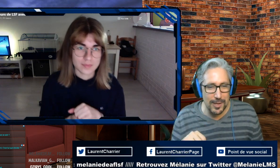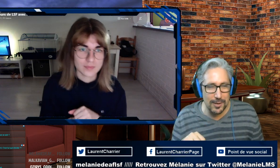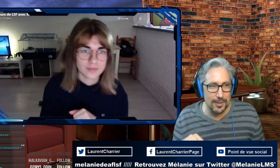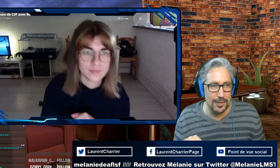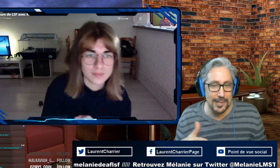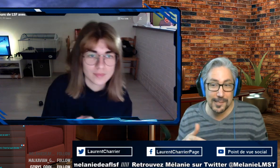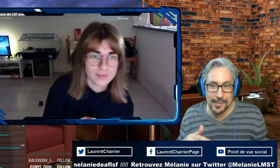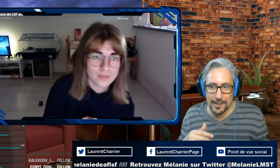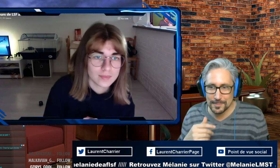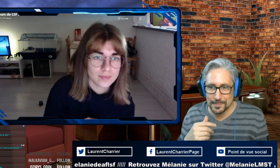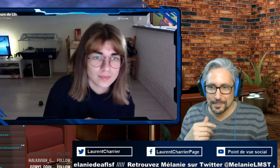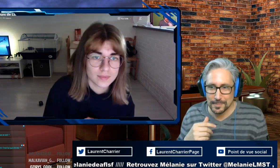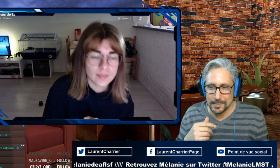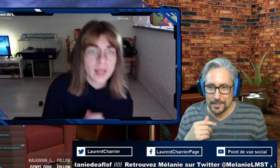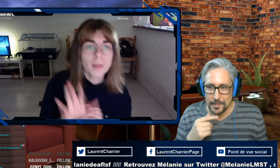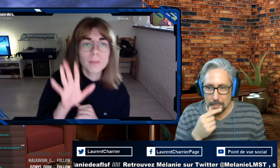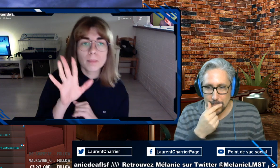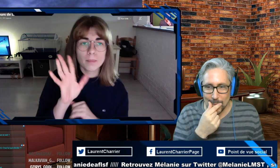l'alphabet d'ASL.